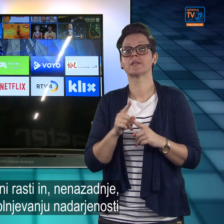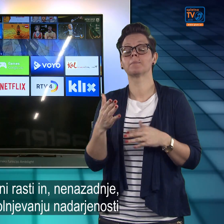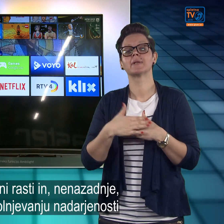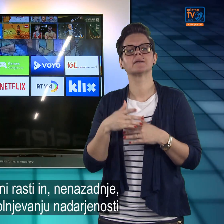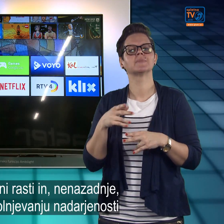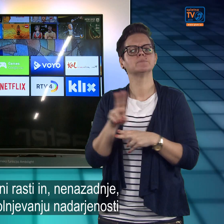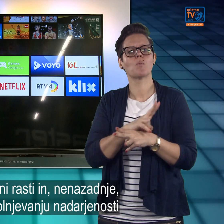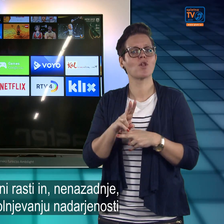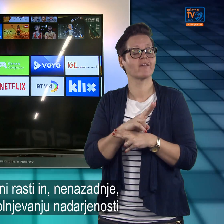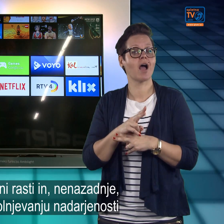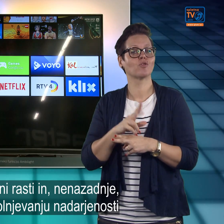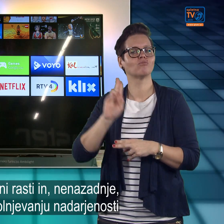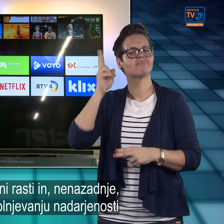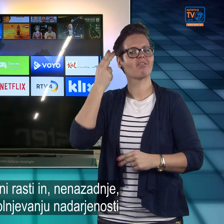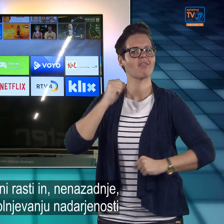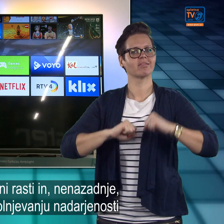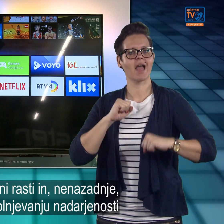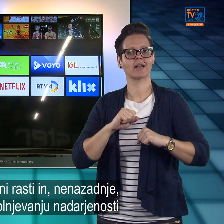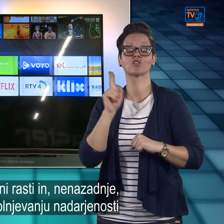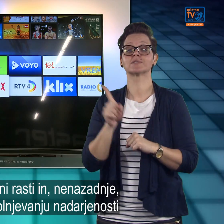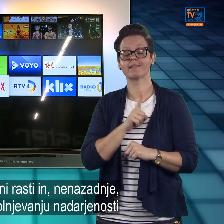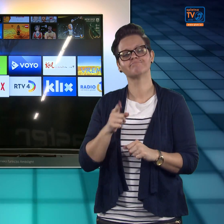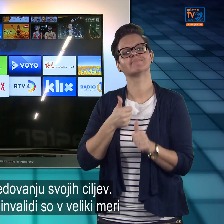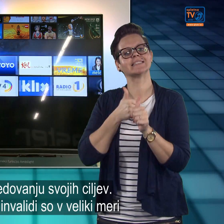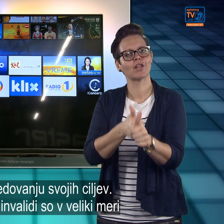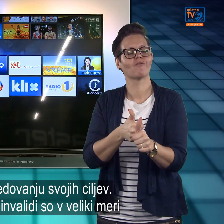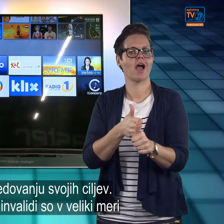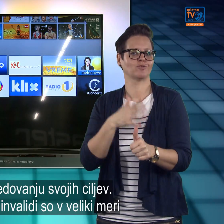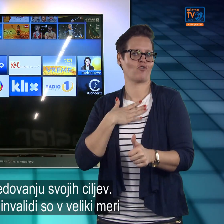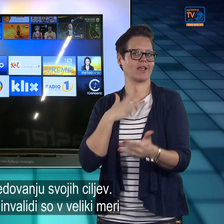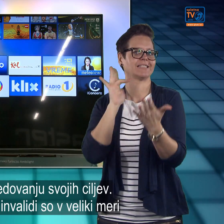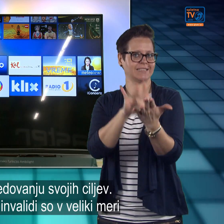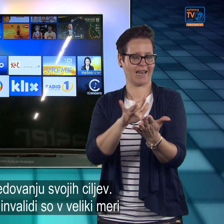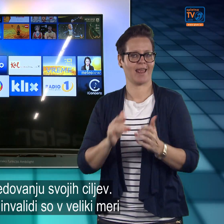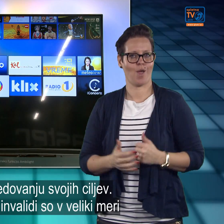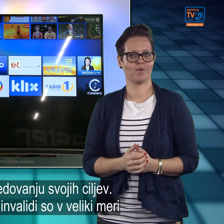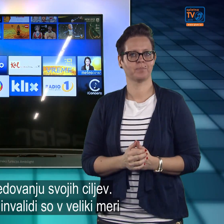nenazadnje, pri izpopolnjevanju nadarjenosti ter zasledovanju svojih ciljev.